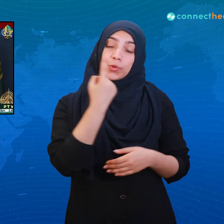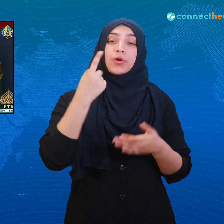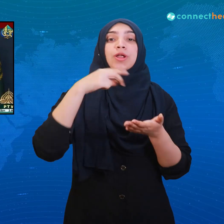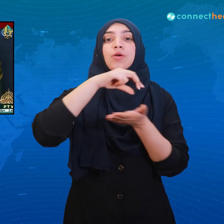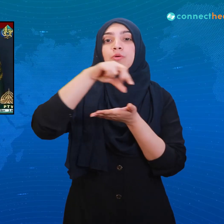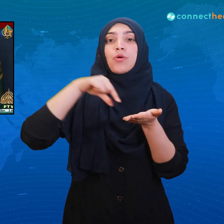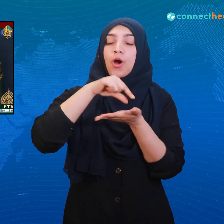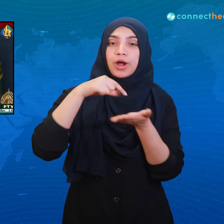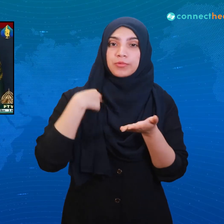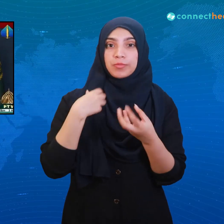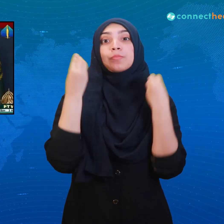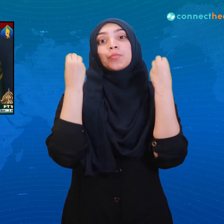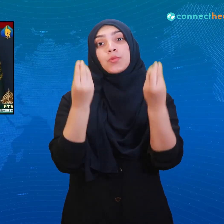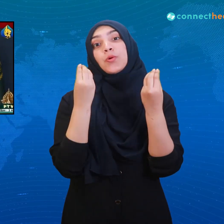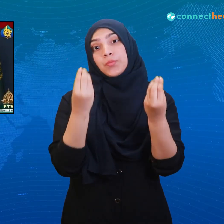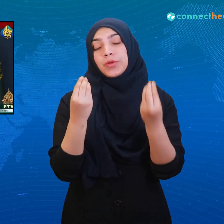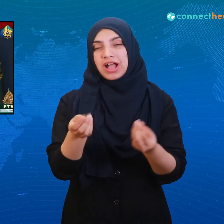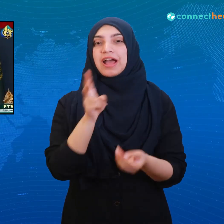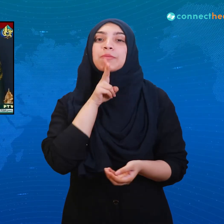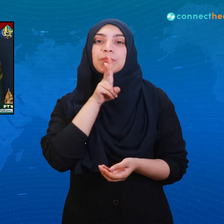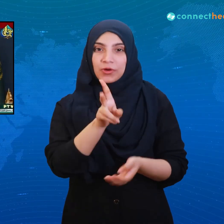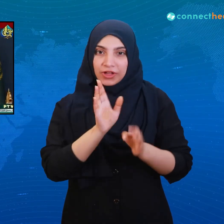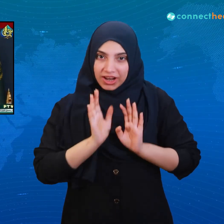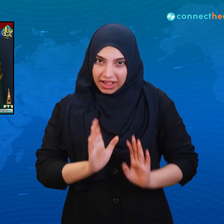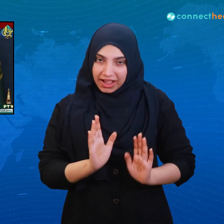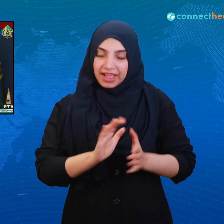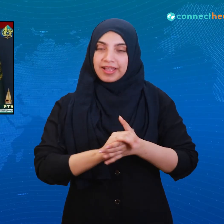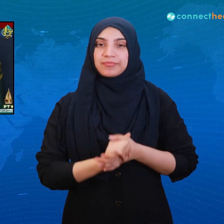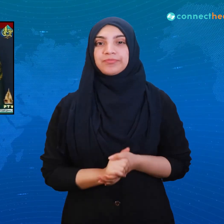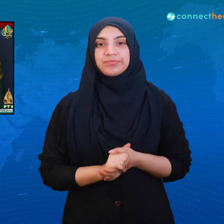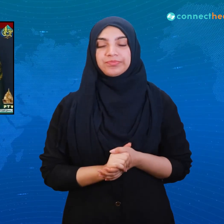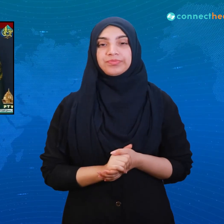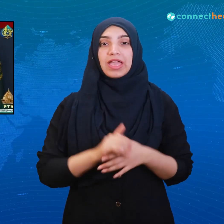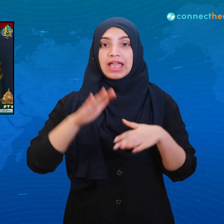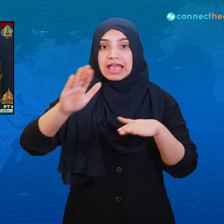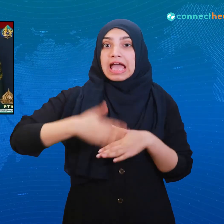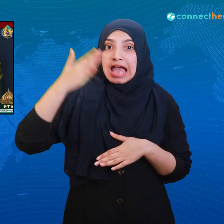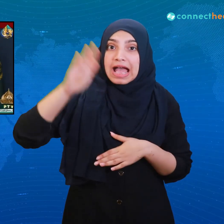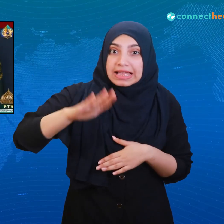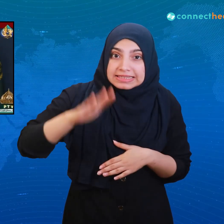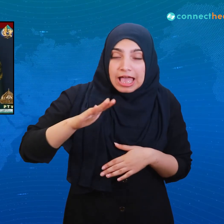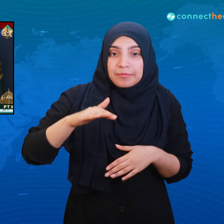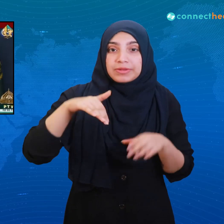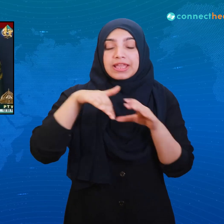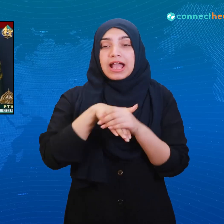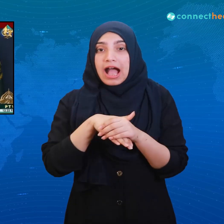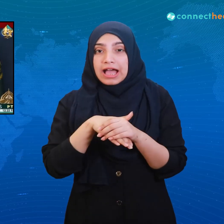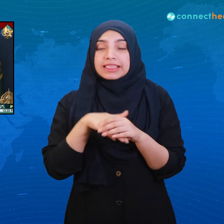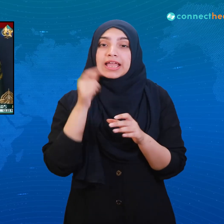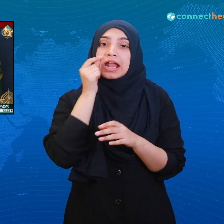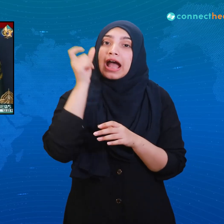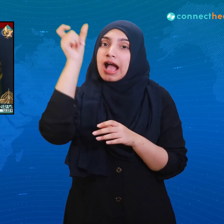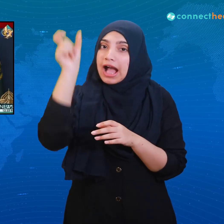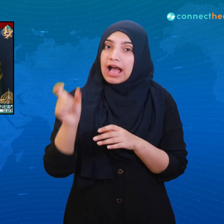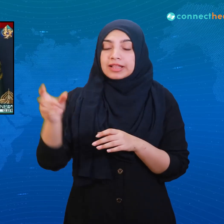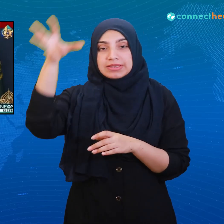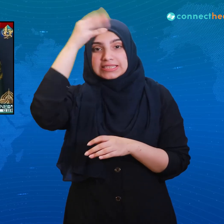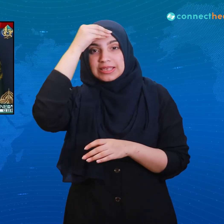सारी कौम से गुजारिश करना चाहता हूँ कि नेशनल असेंबली के हमारे स्पीकर ने मुस्तरद